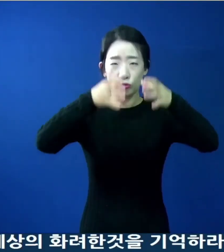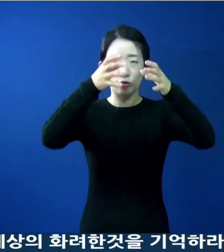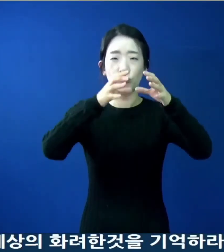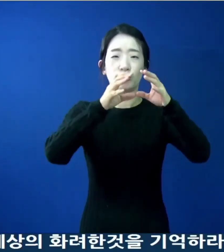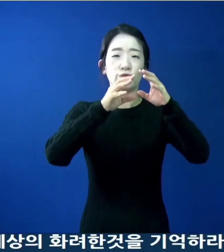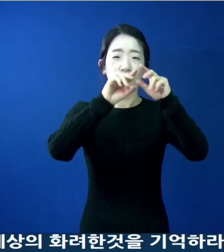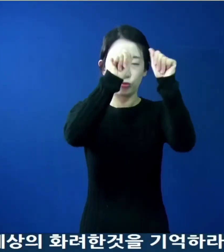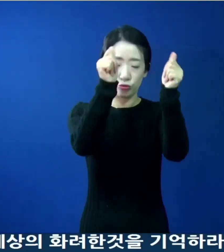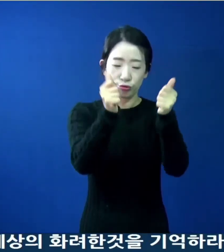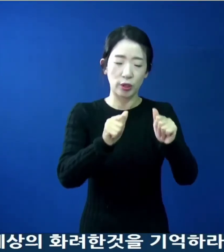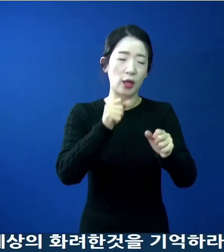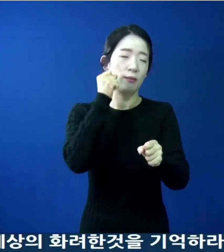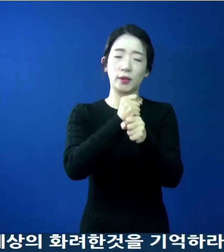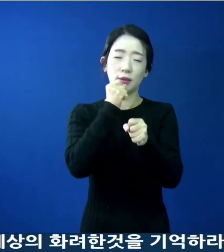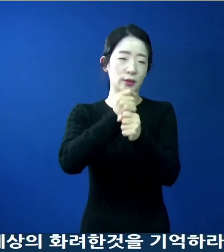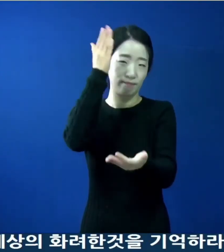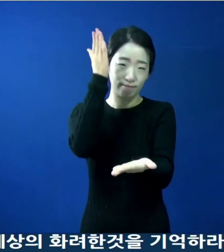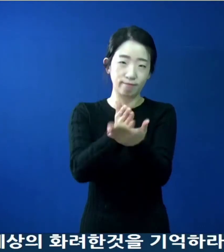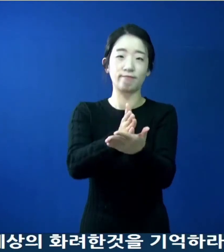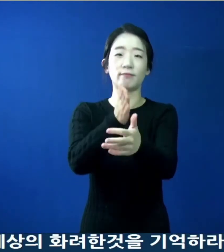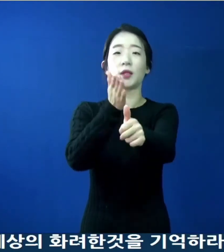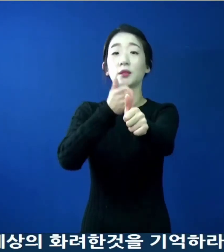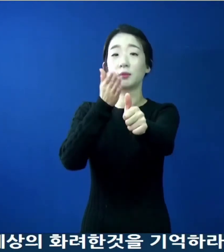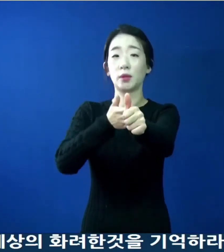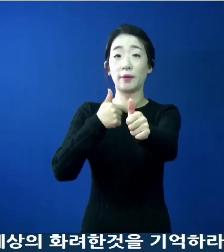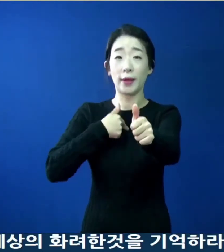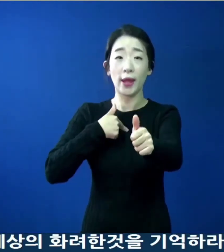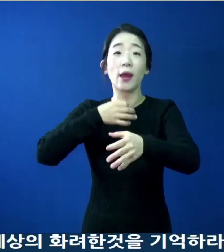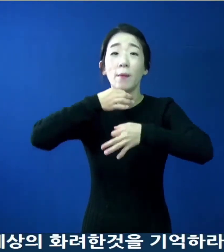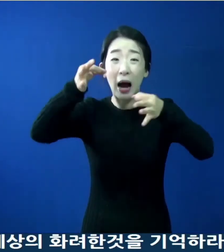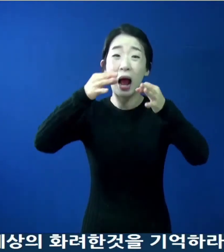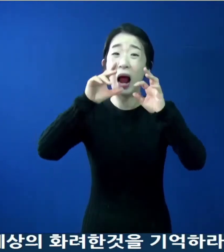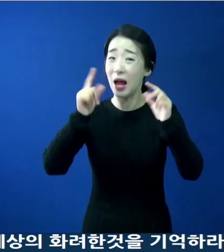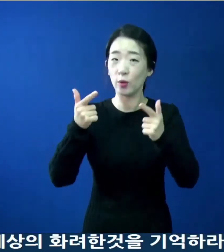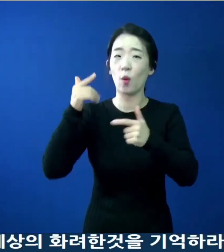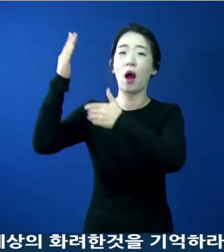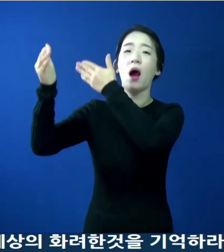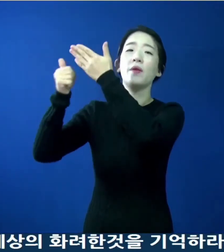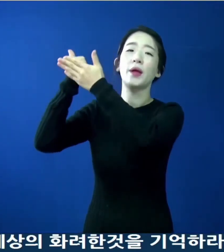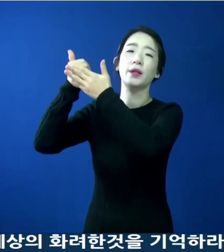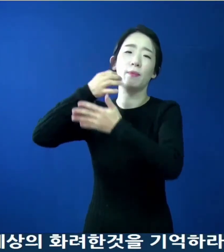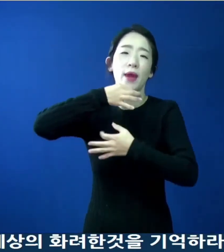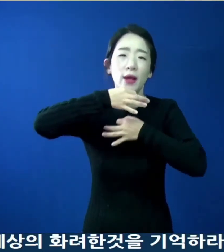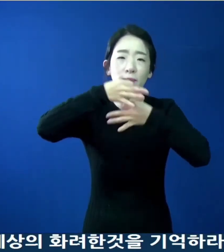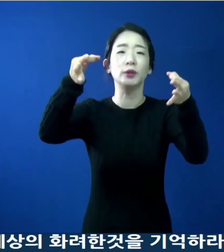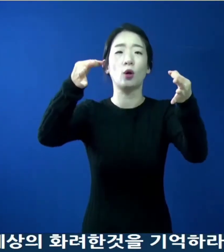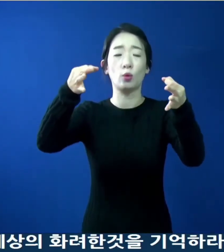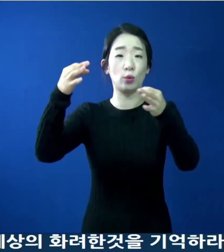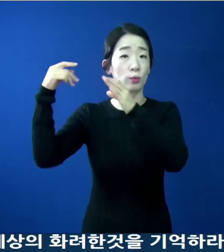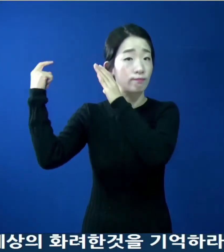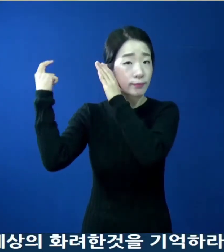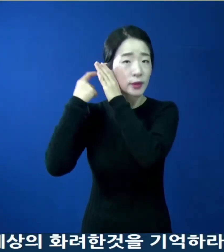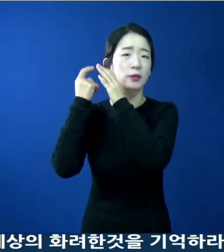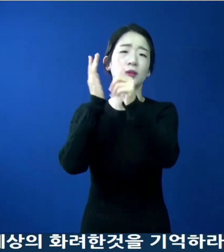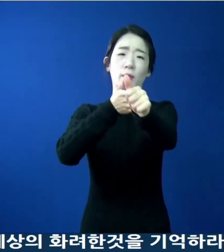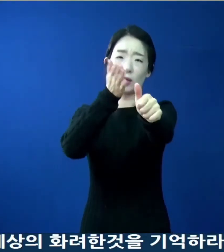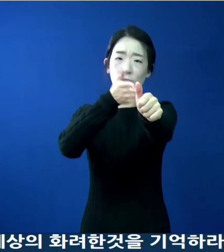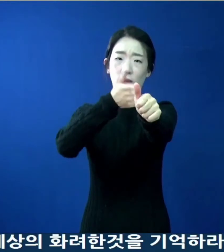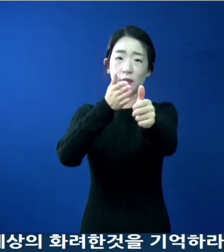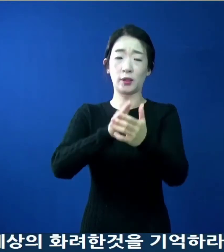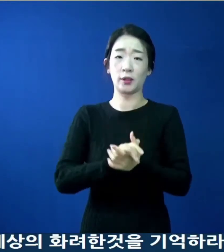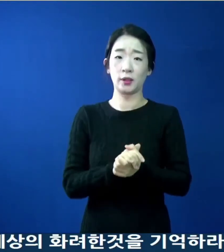아니라 하나님의 음성으로 들릴 수 있기를 주의 이름으로 축원합니다. 하나님의 음성으로 듣게 될 때 우리에게 신령한 복이